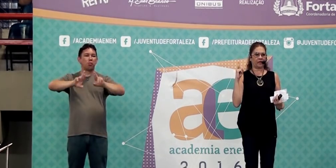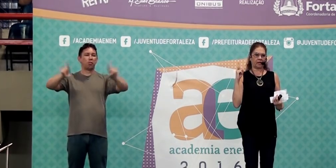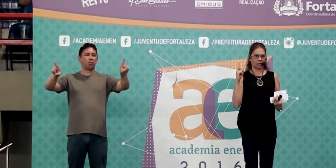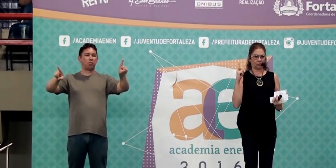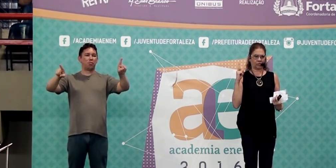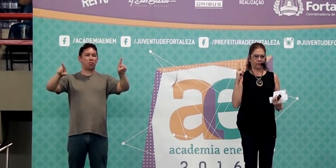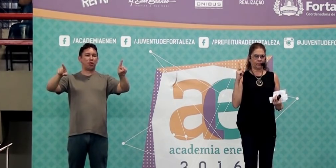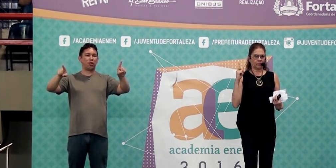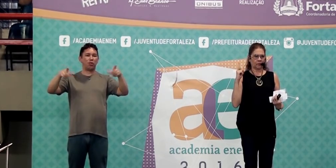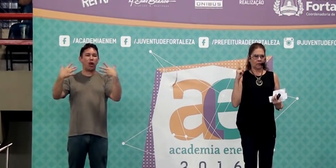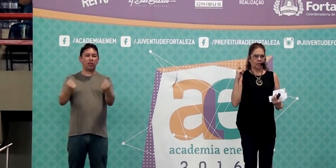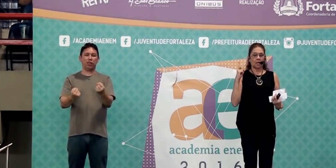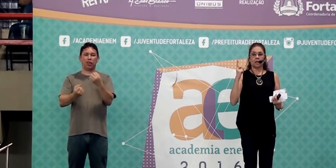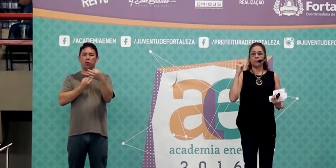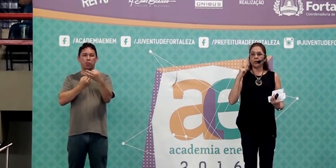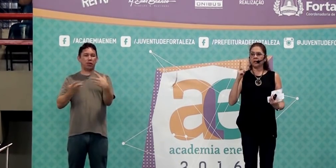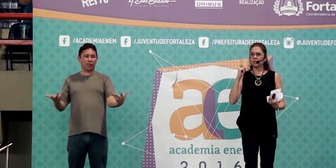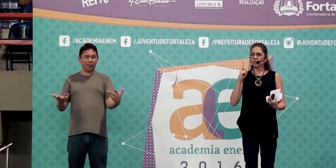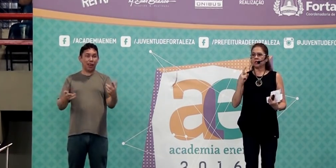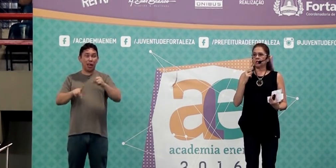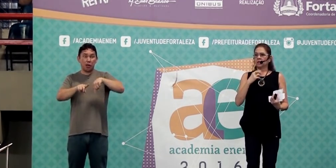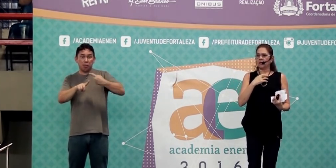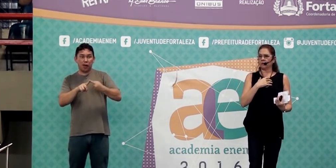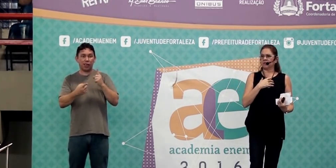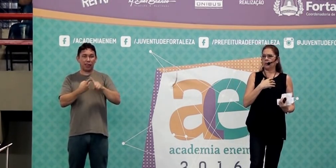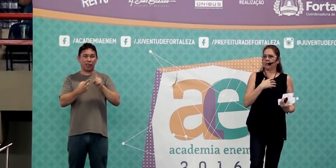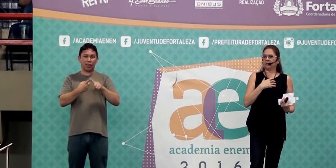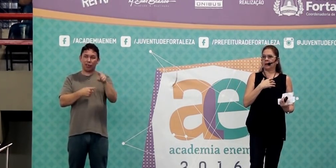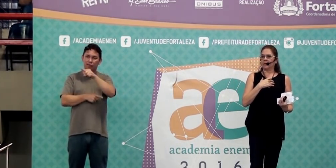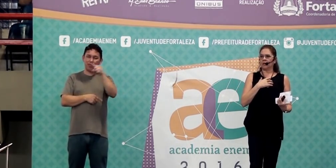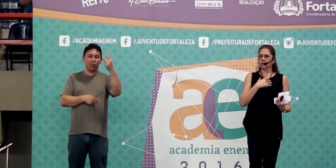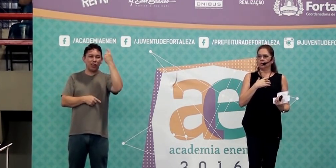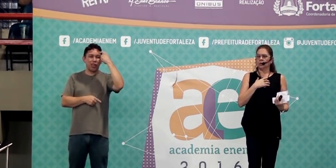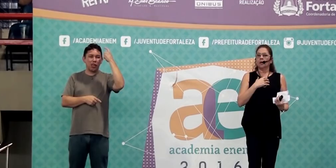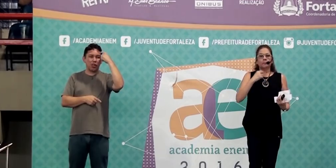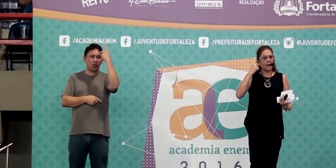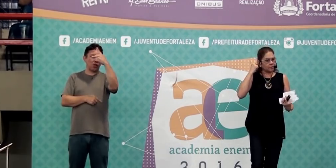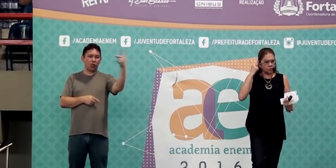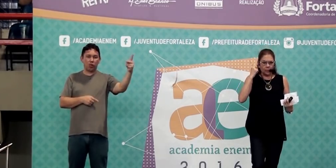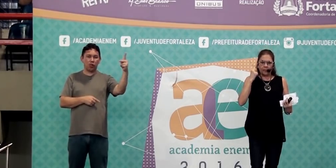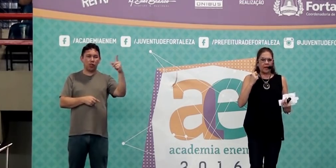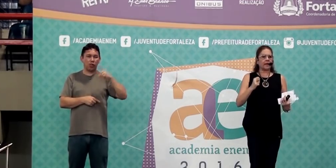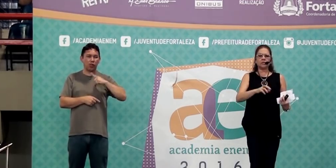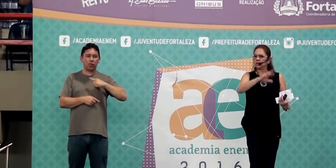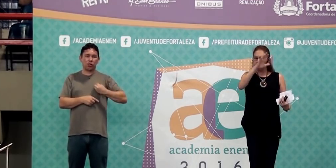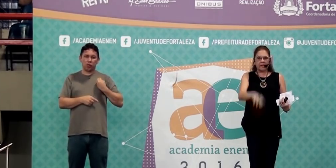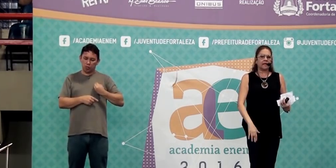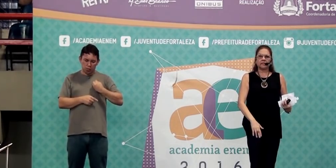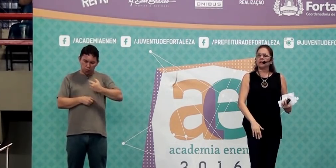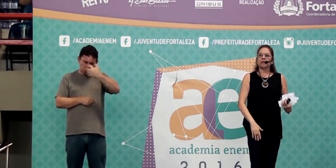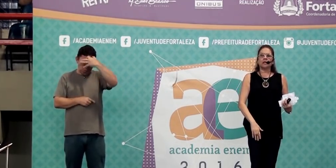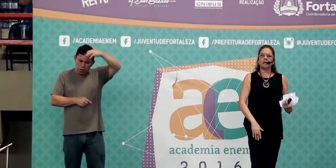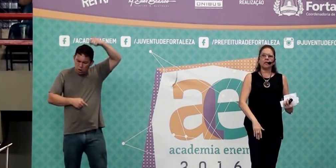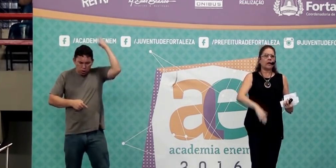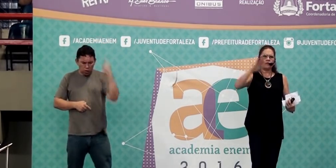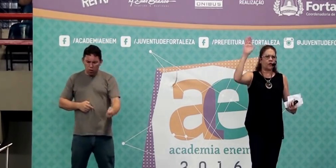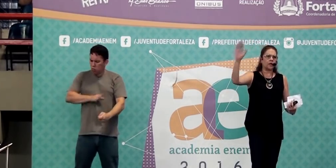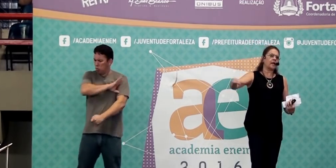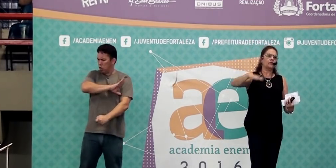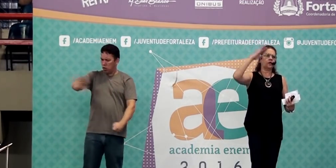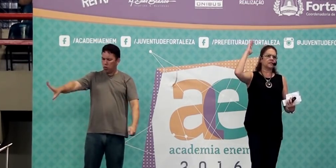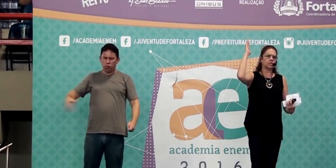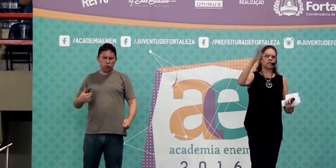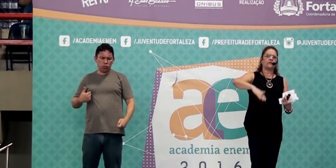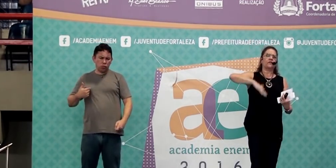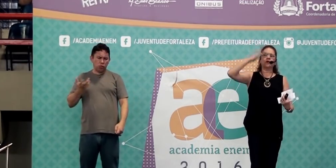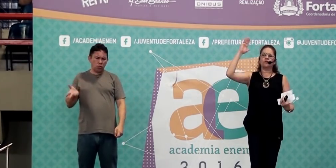pensar diferente. E muita gente que tem o seu pensamento, bate o pé e diz, é isso aqui, e eu vou